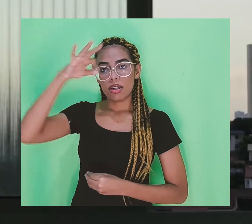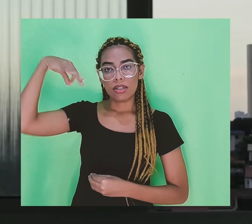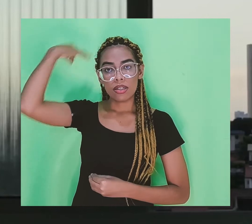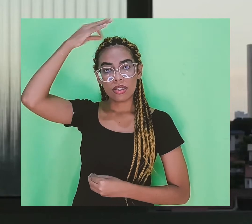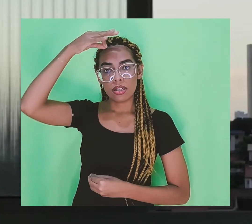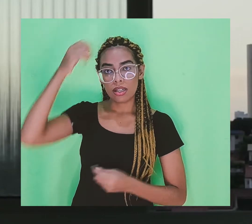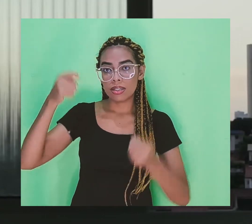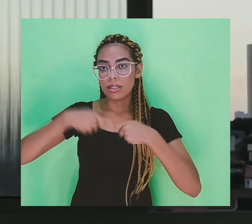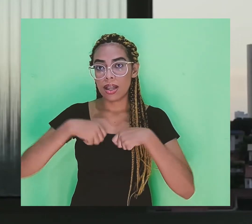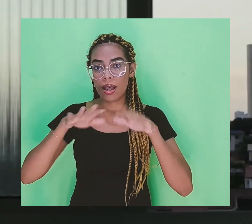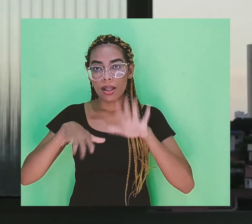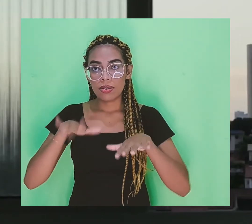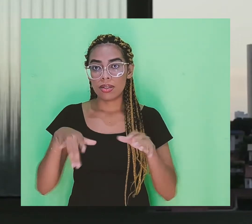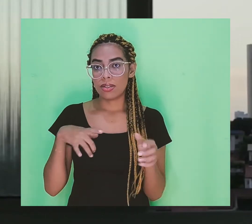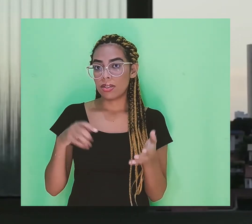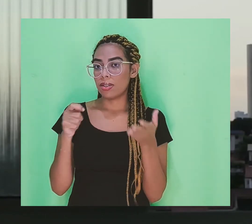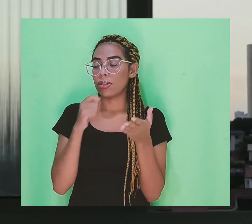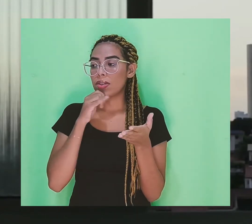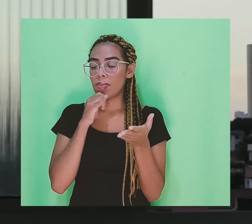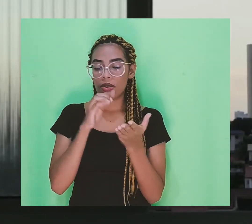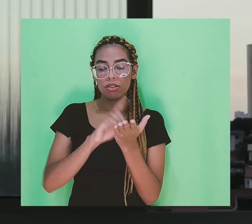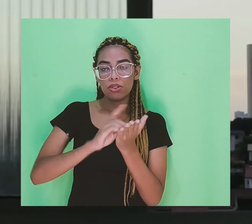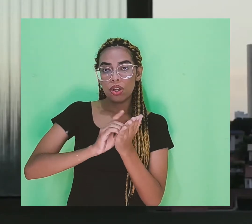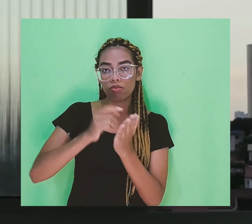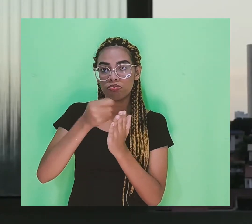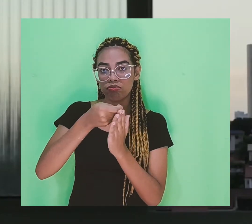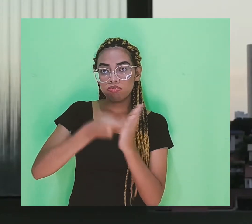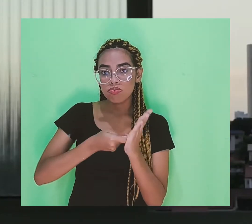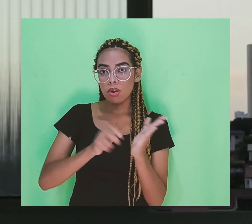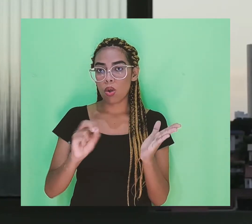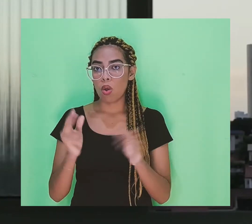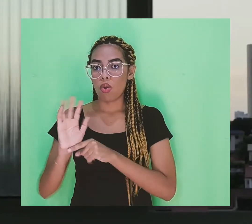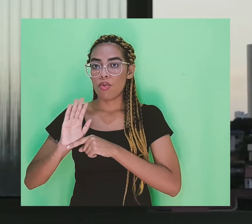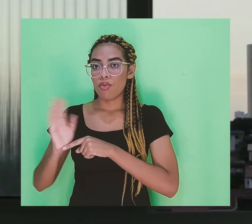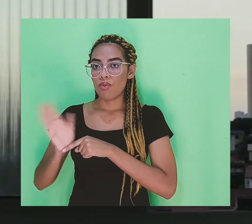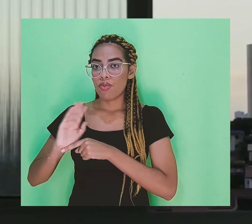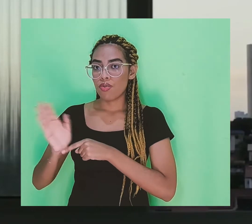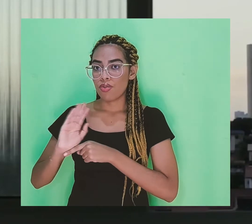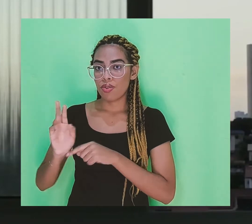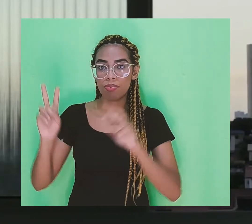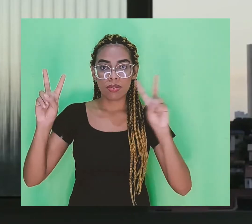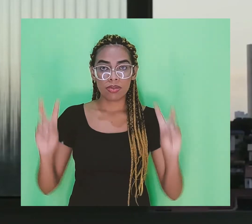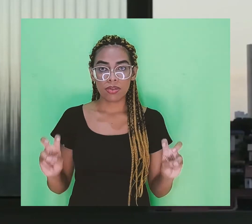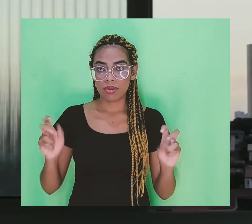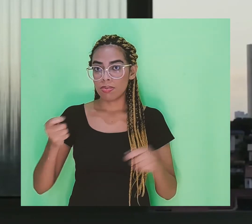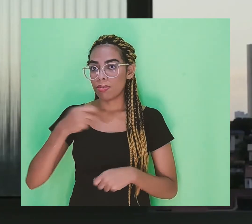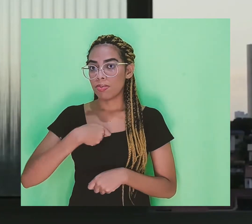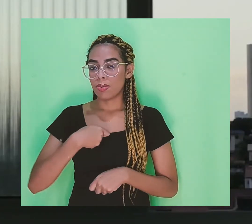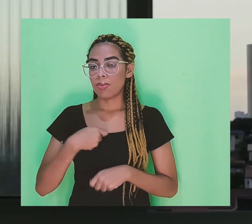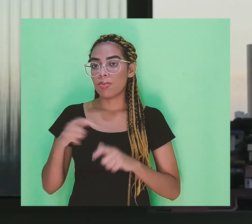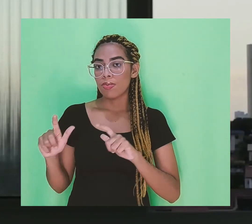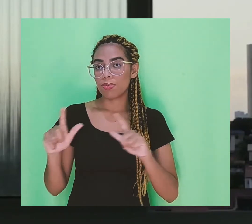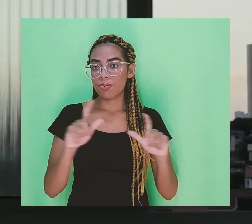encapsular a memória, sabe, escrever o que você está passando, escrever um diário, sabe, ou até fazer um filme, né, sobre a sua primeira foto e transformar aquilo